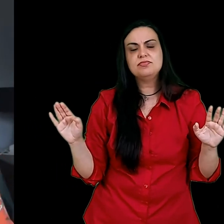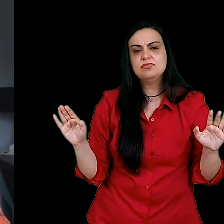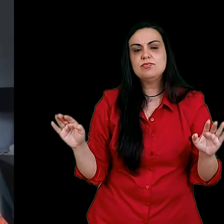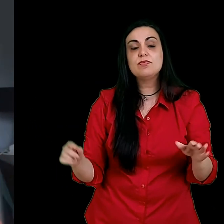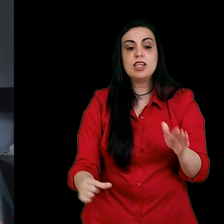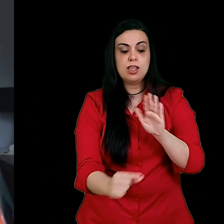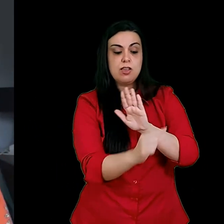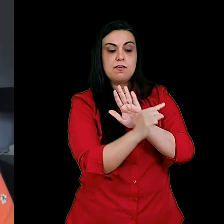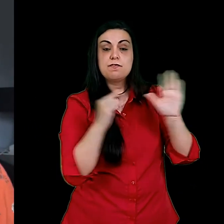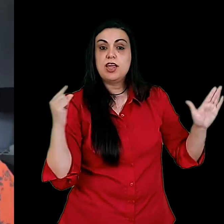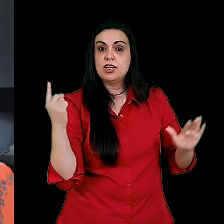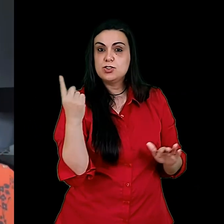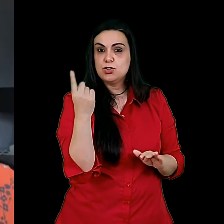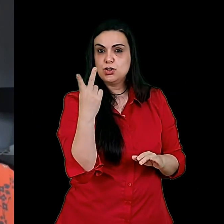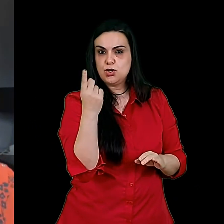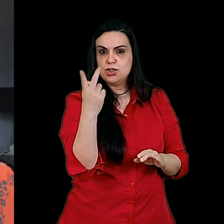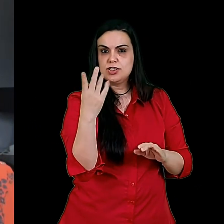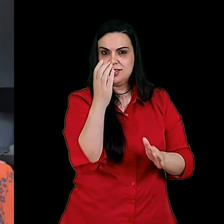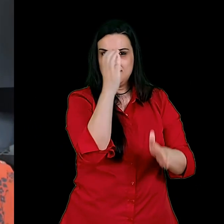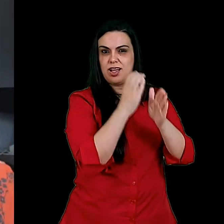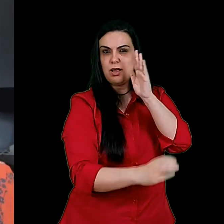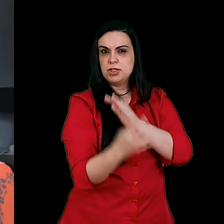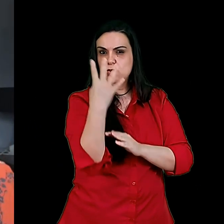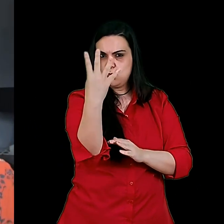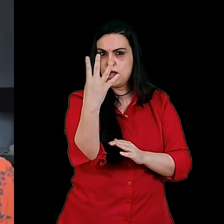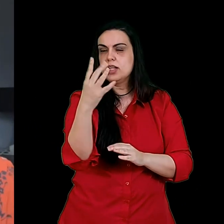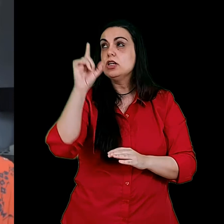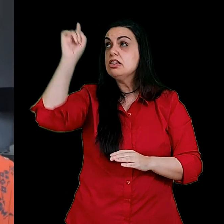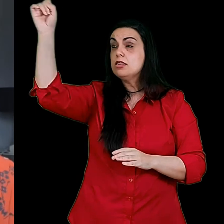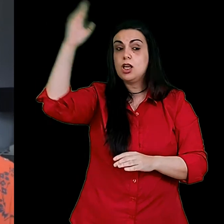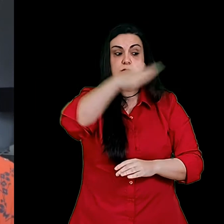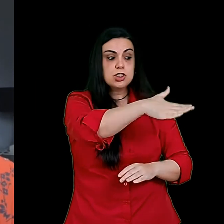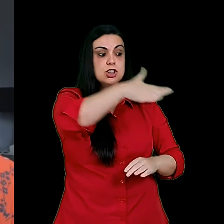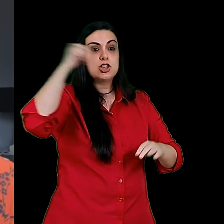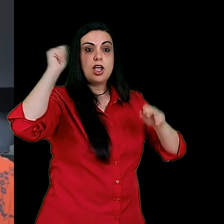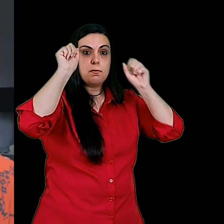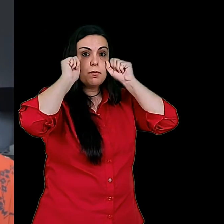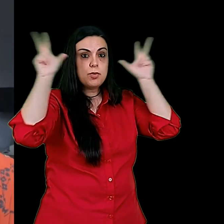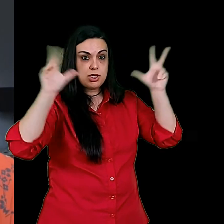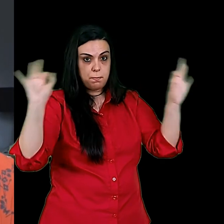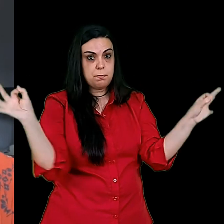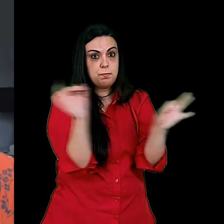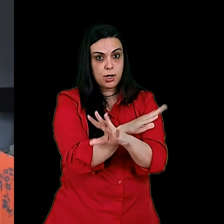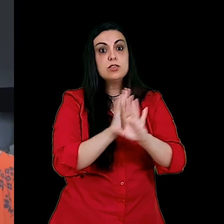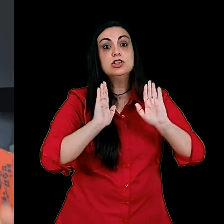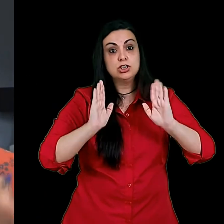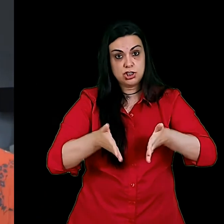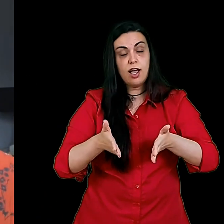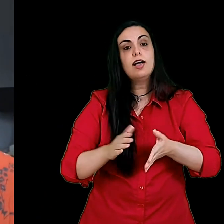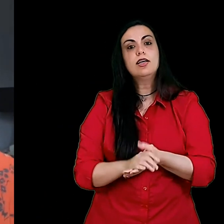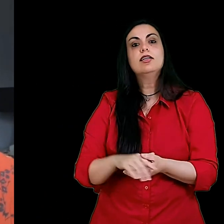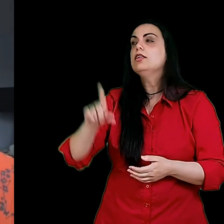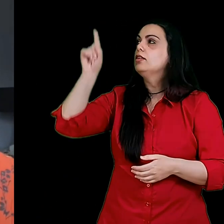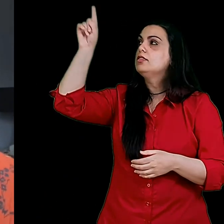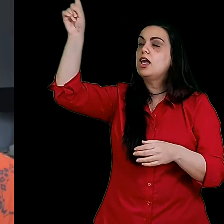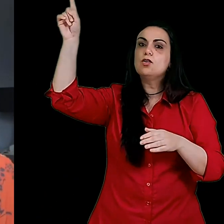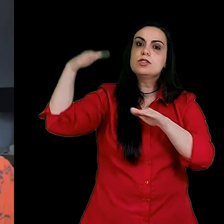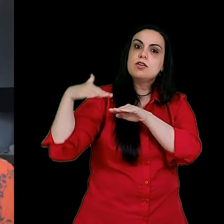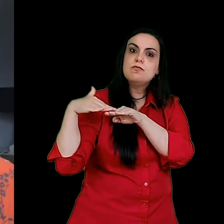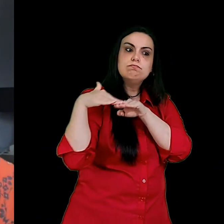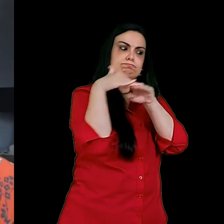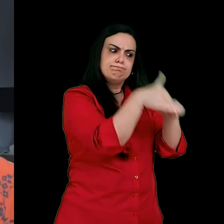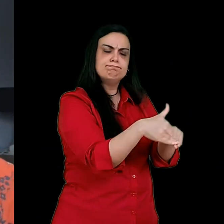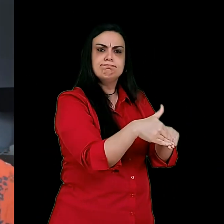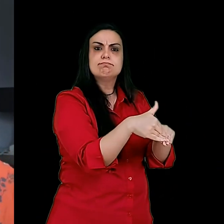No verso 12 do capítulo 4, depois que Moisés já é chamado pelo Senhor, o Senhor diz assim para ele acerca